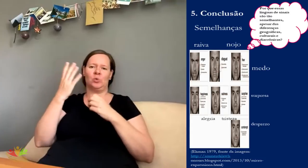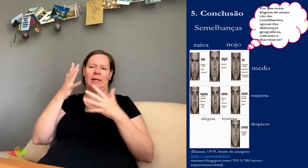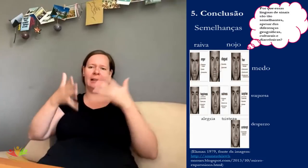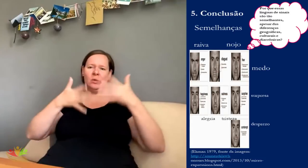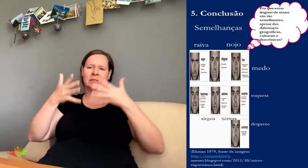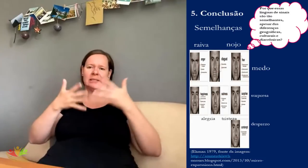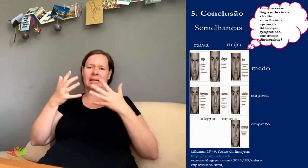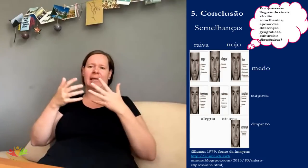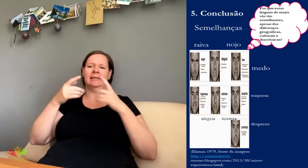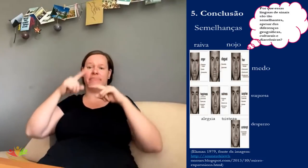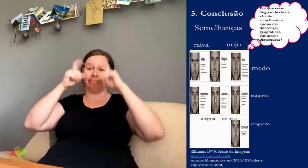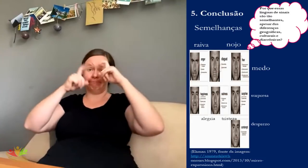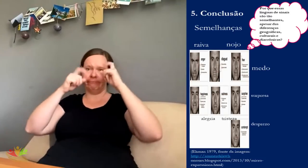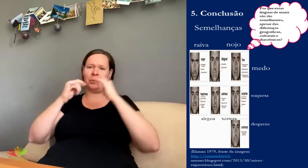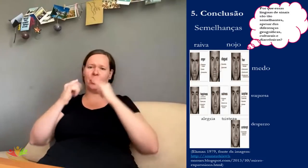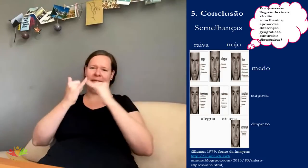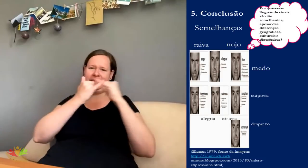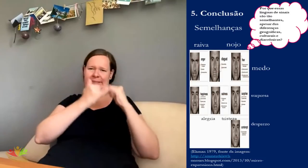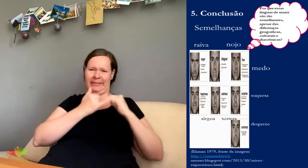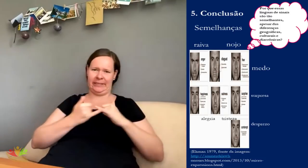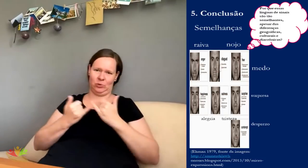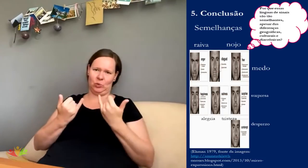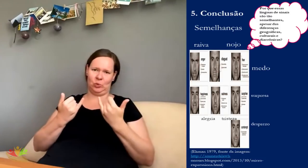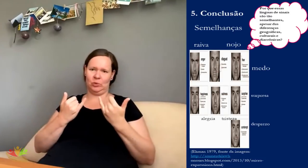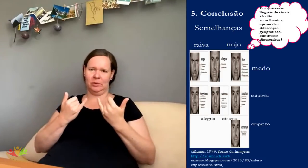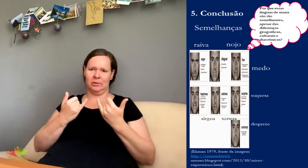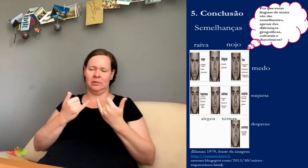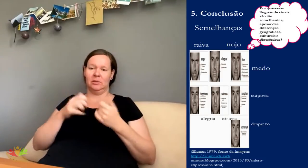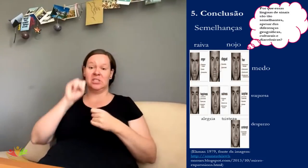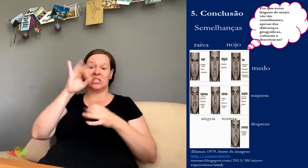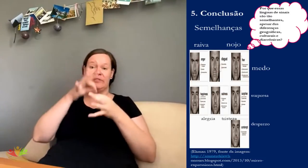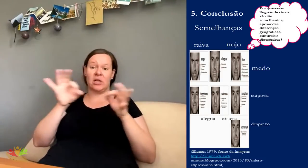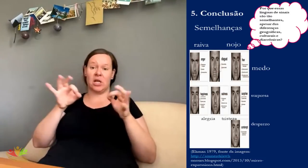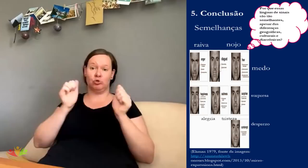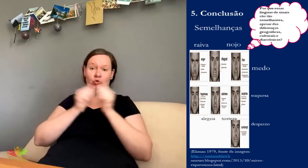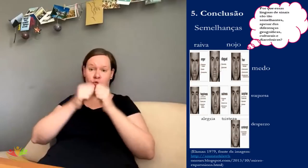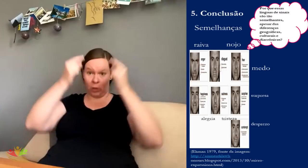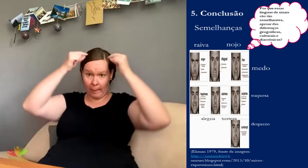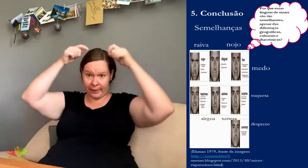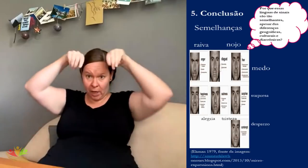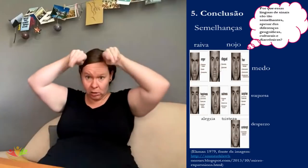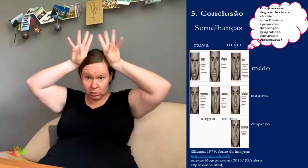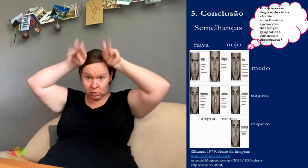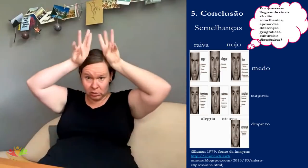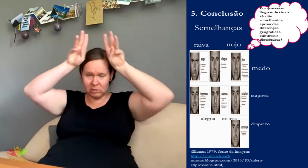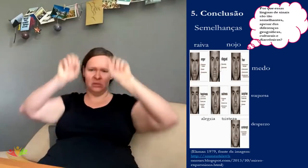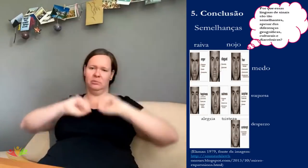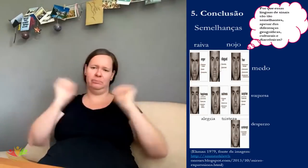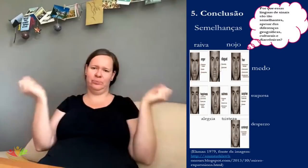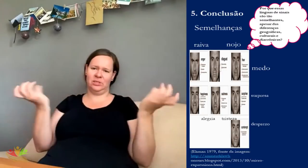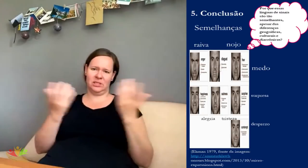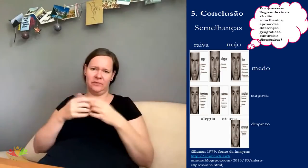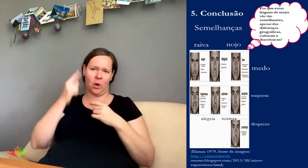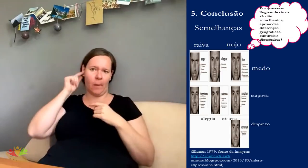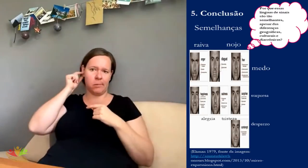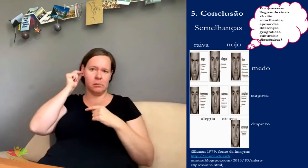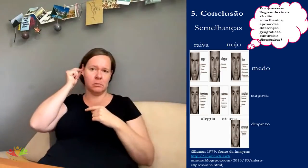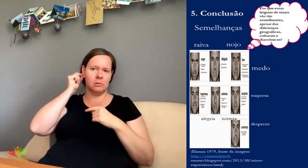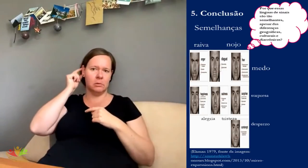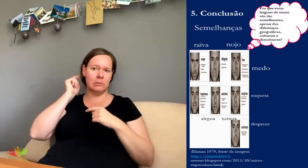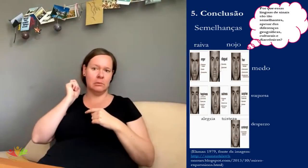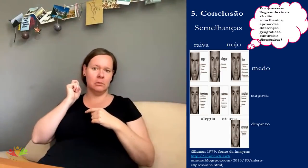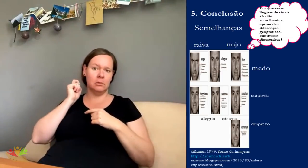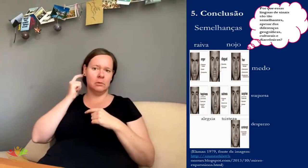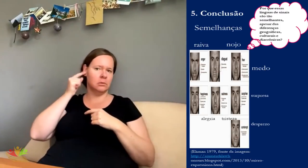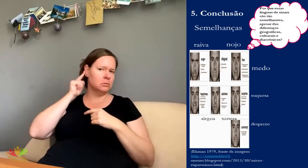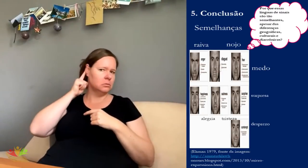gramática. Então nós temos poucas escolhas, não é, de onde a gente vai colocar essa expressão no corpo, já